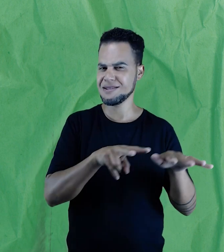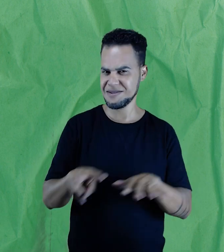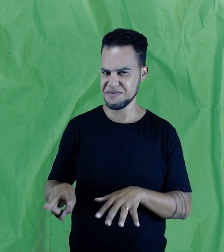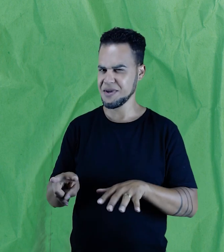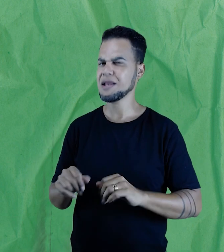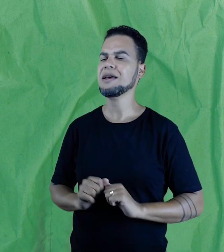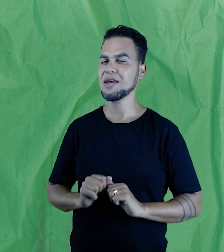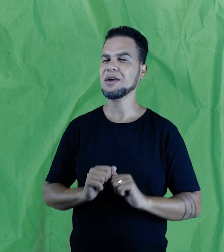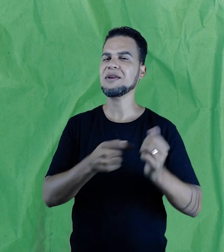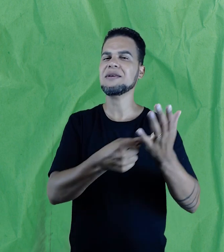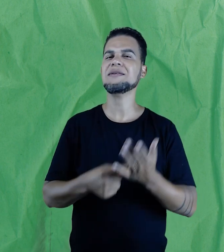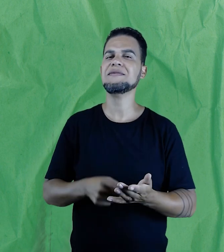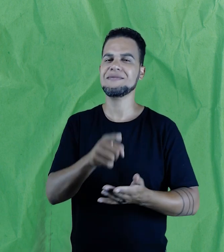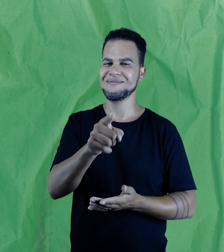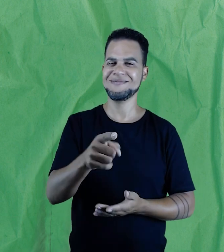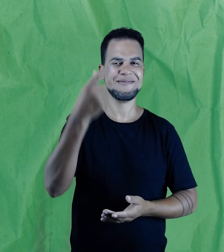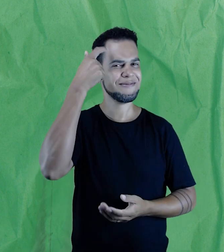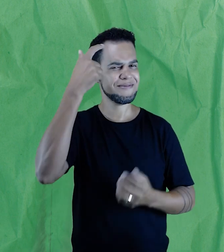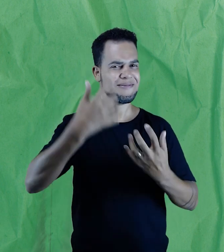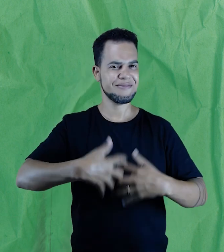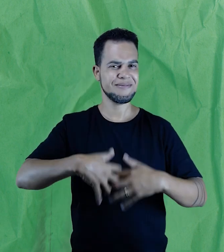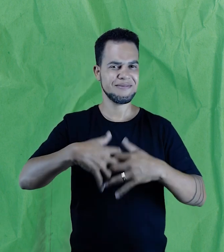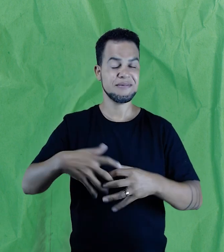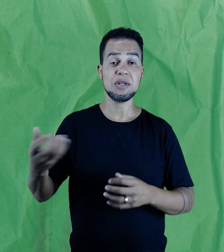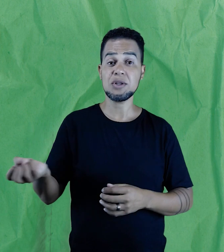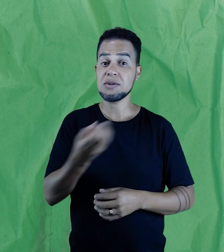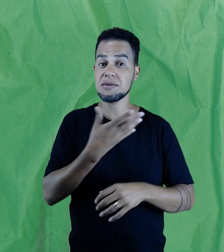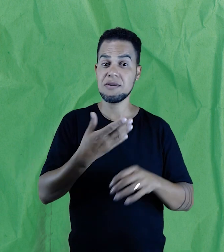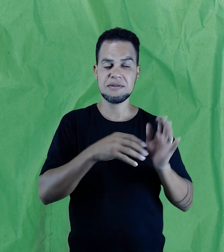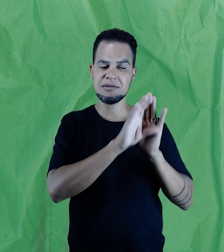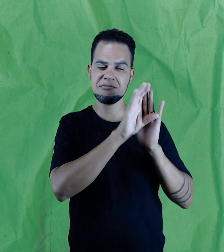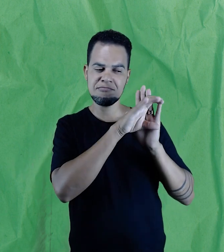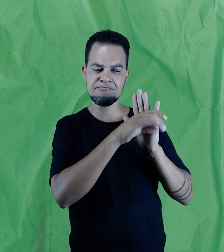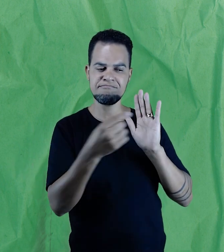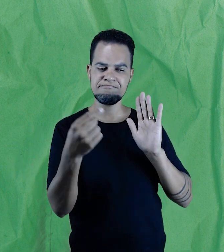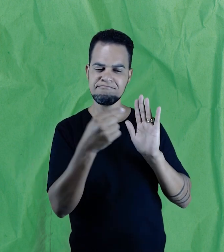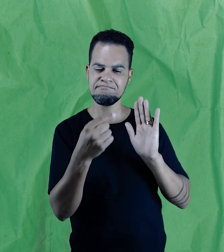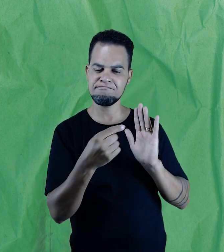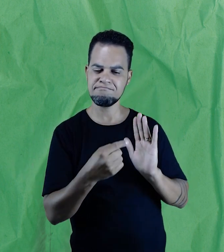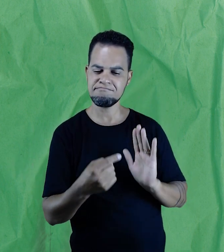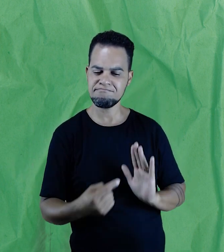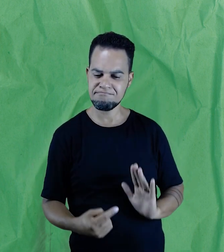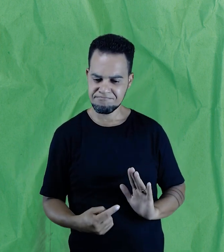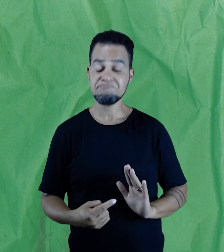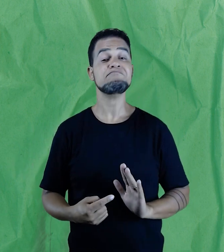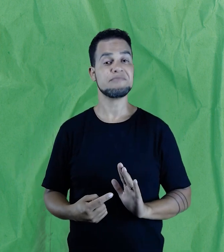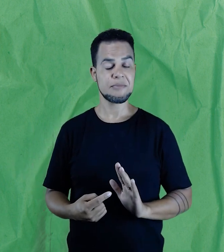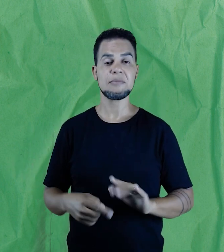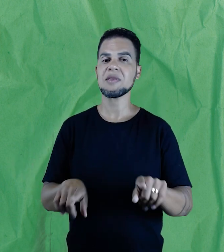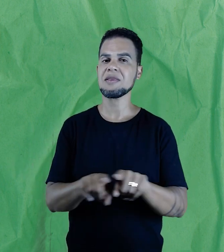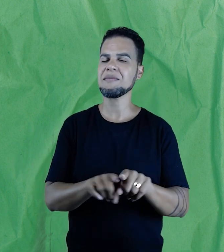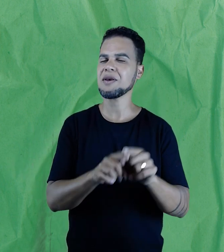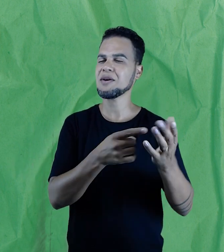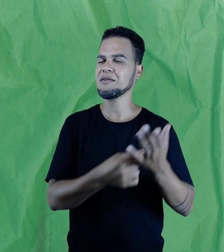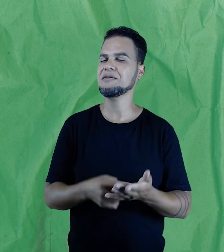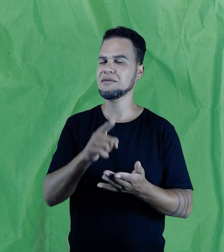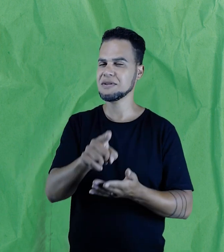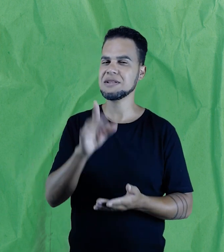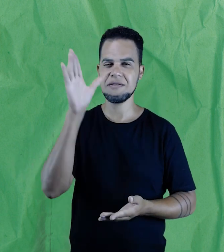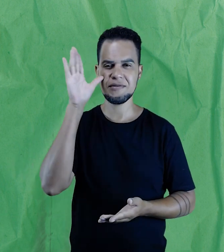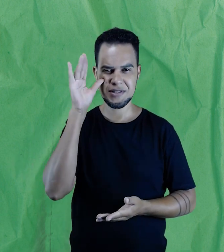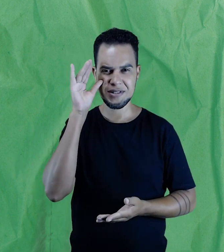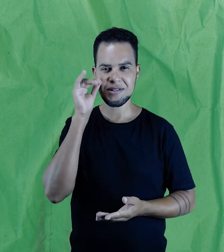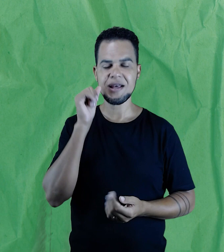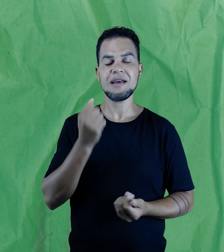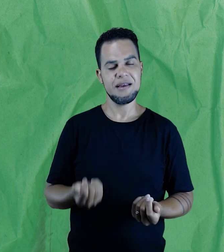eu convido você a refletir sobre as novas concepções que este módulo lhe proporcionou e também a visitar o